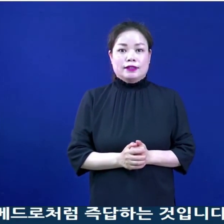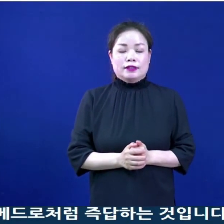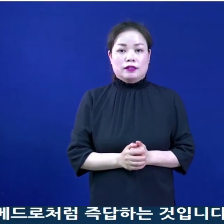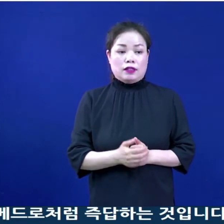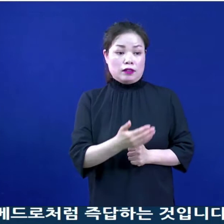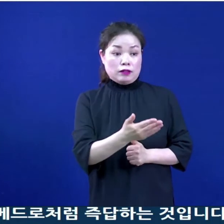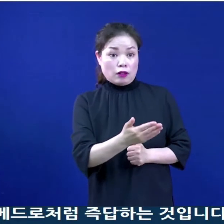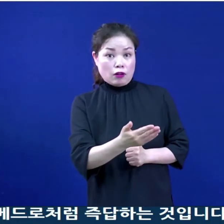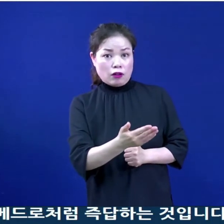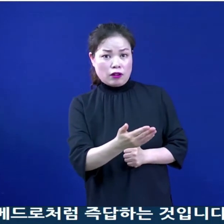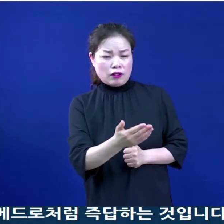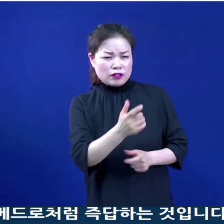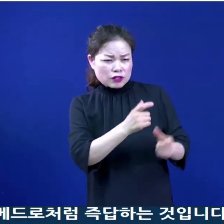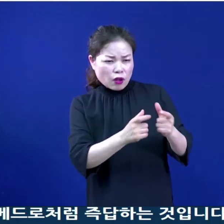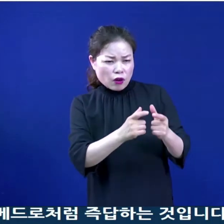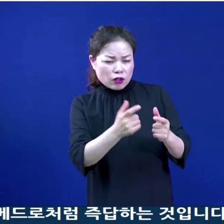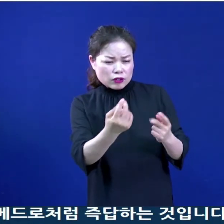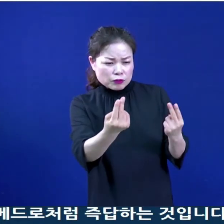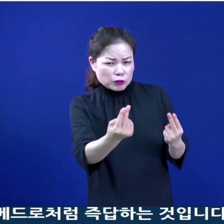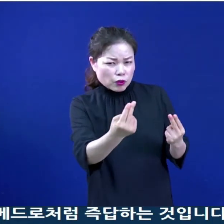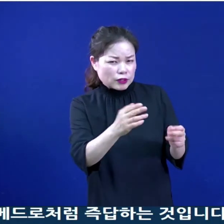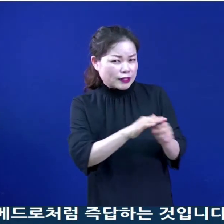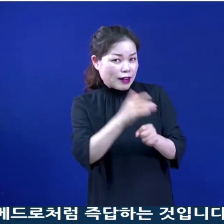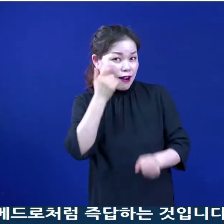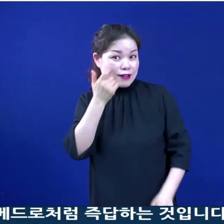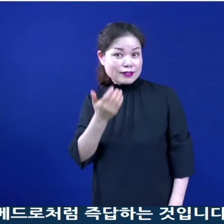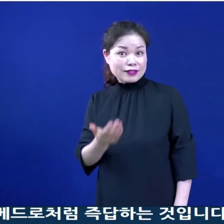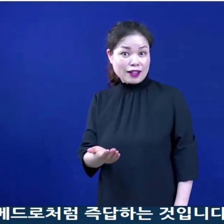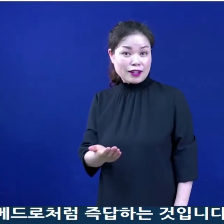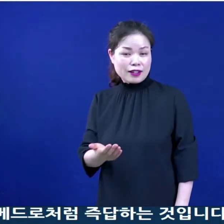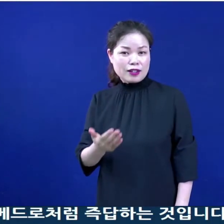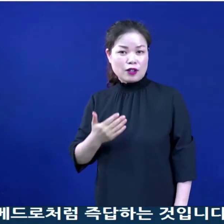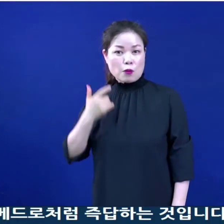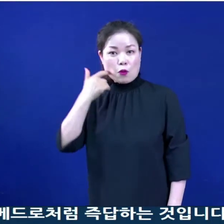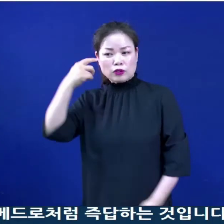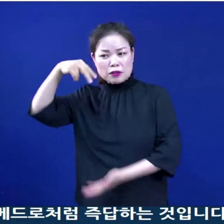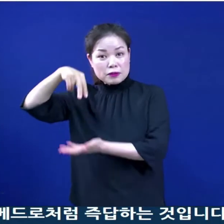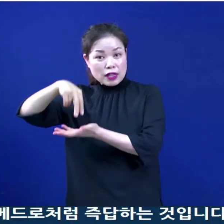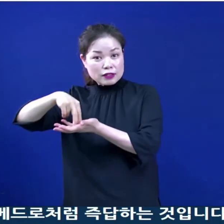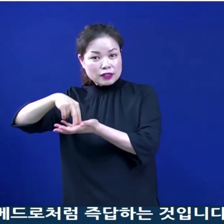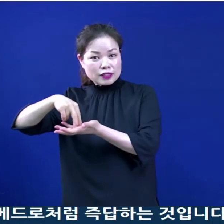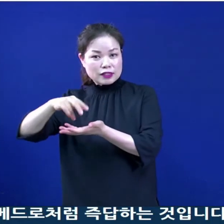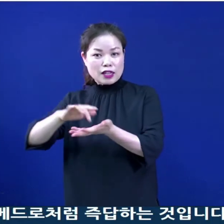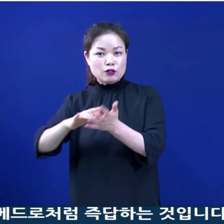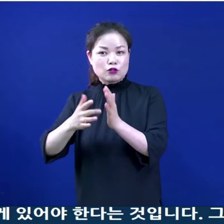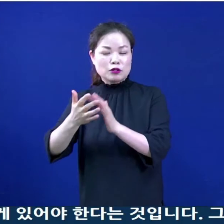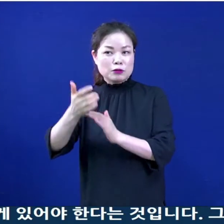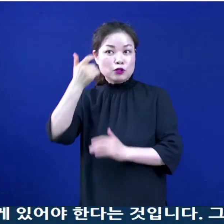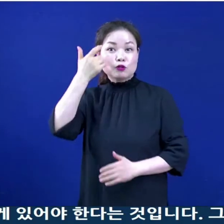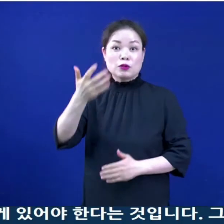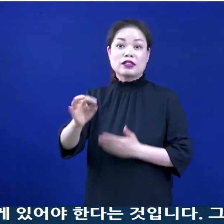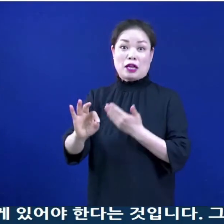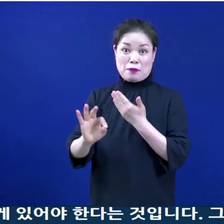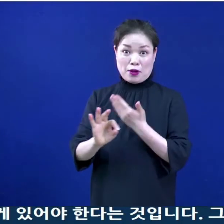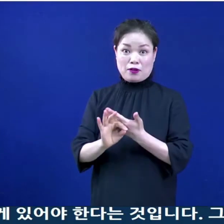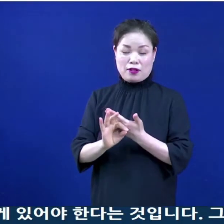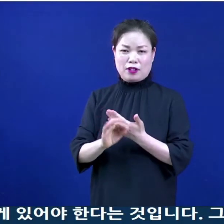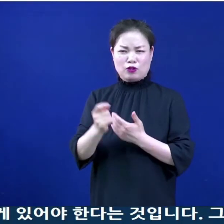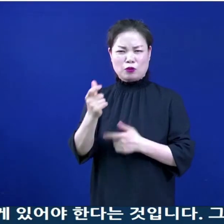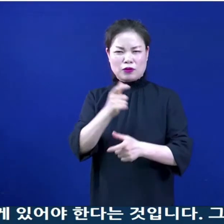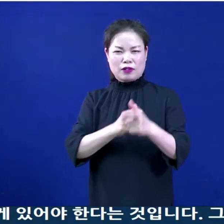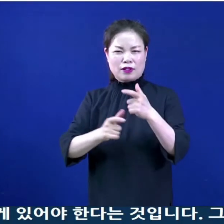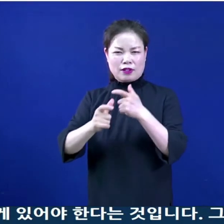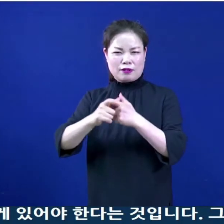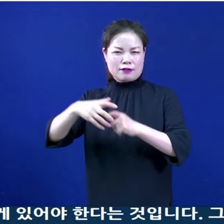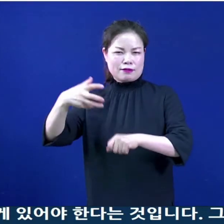네가 나보다 더 사랑하느냐? 저 같은 경우에는요, 이런 질문이 이렇게 저한테 예수님이 질문하실 때는 좀 더